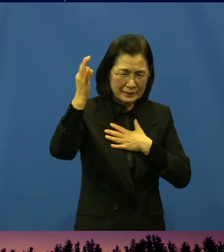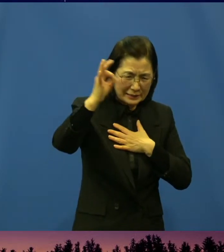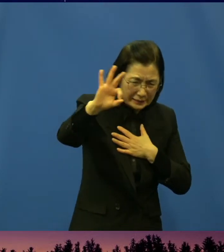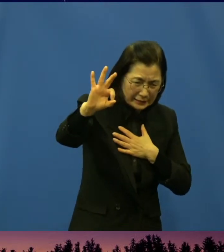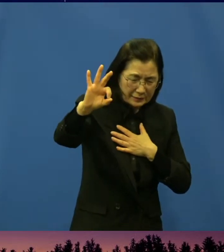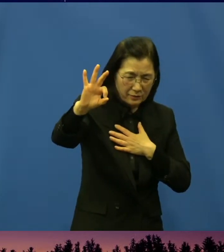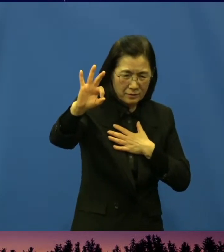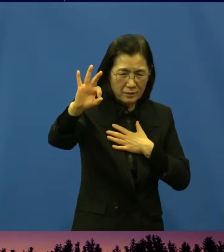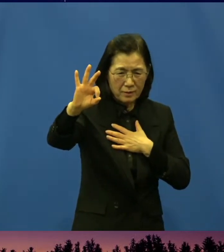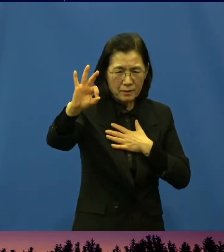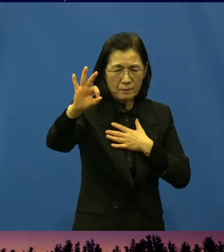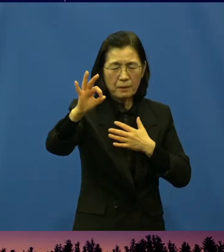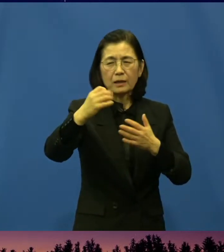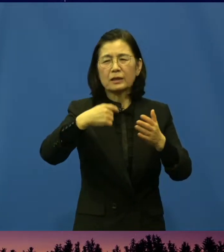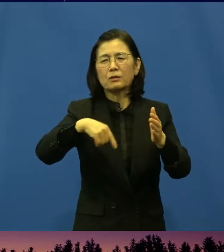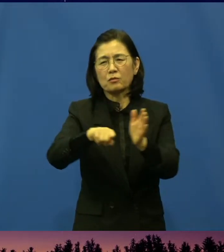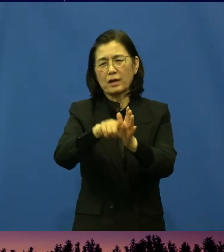하고,